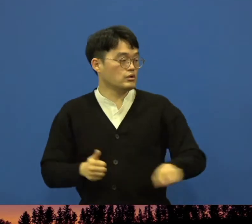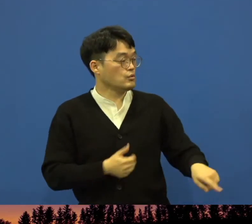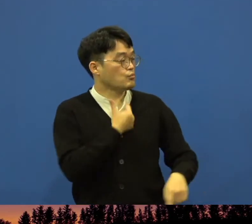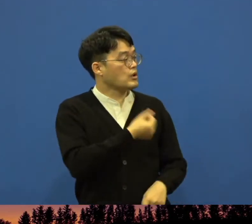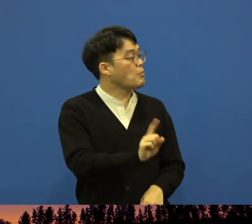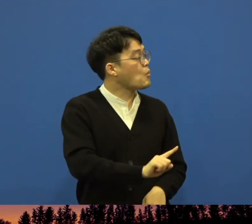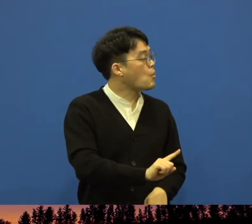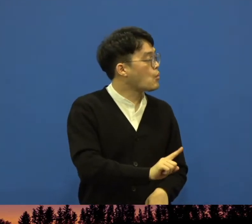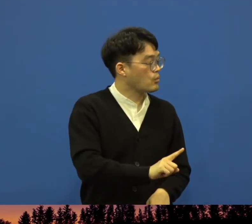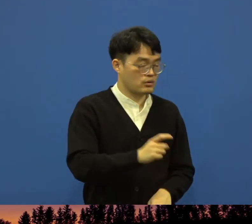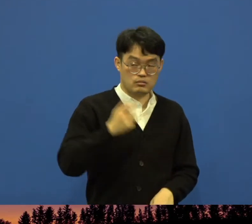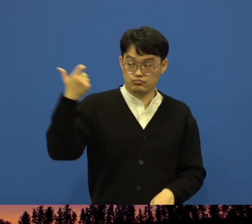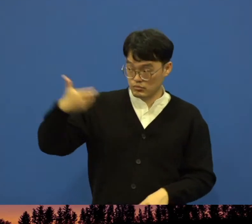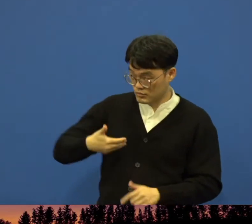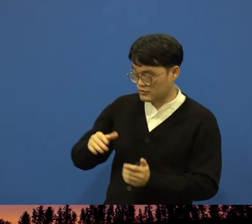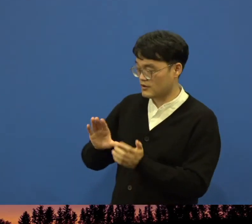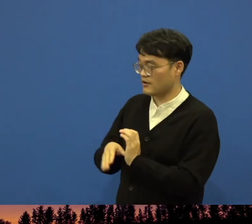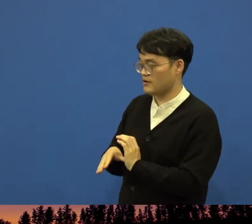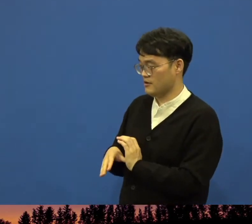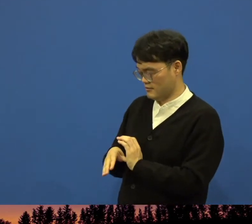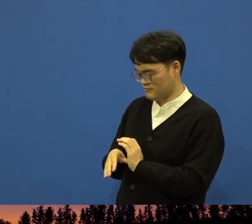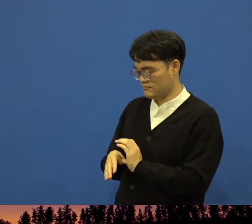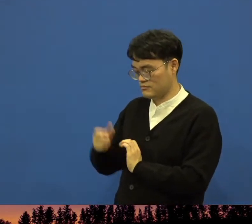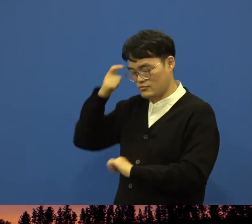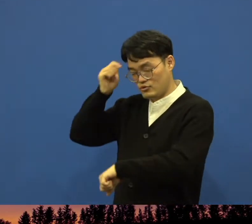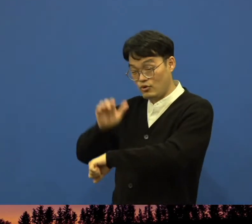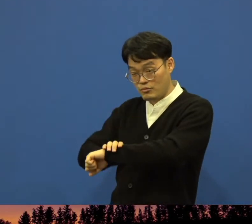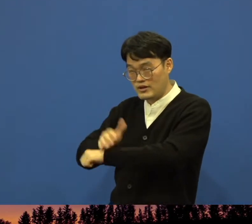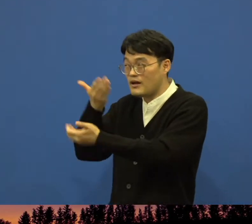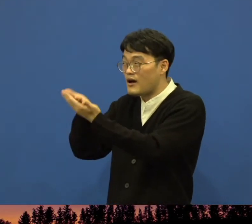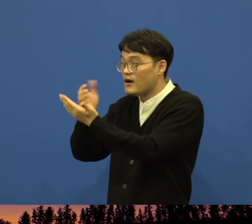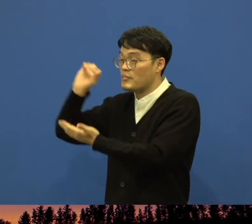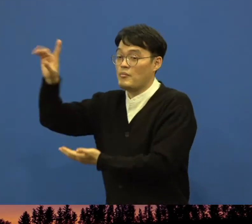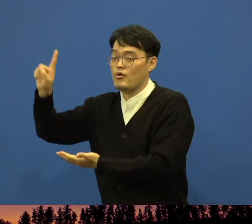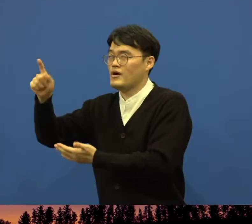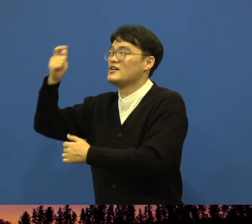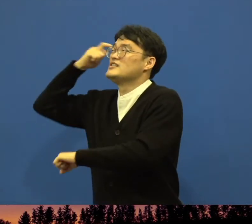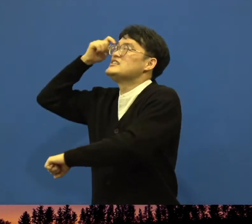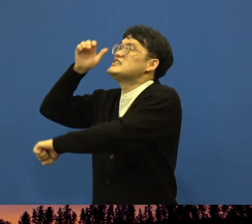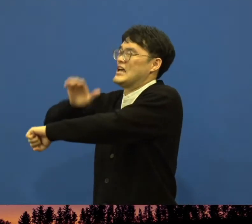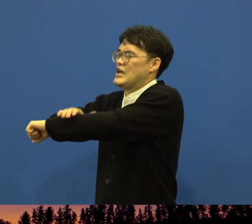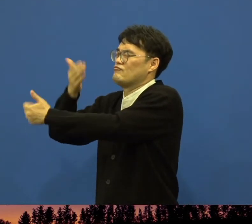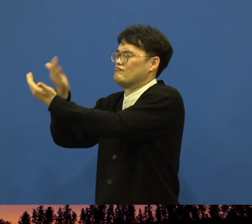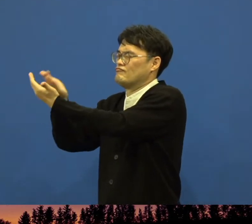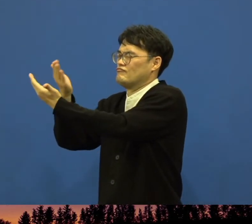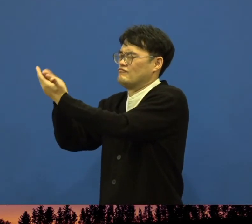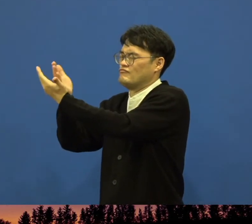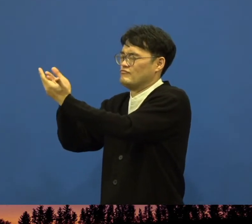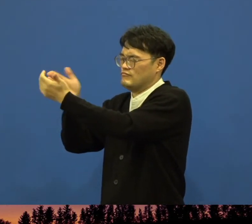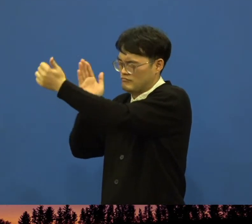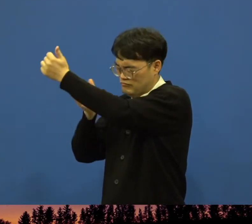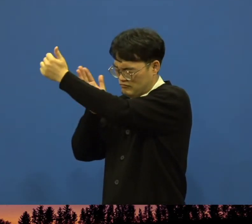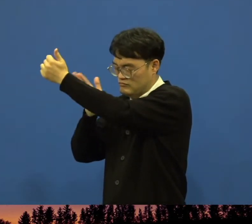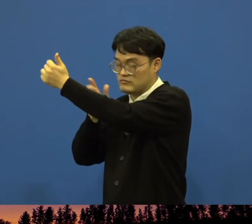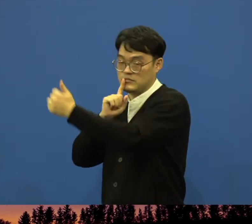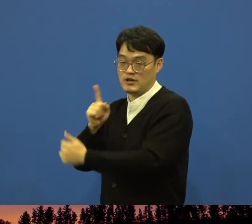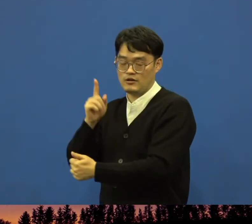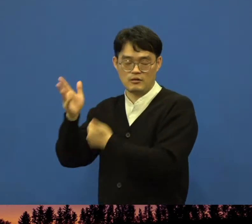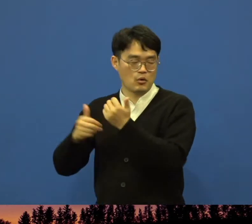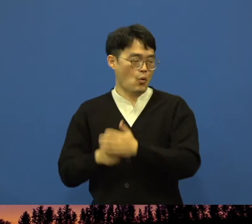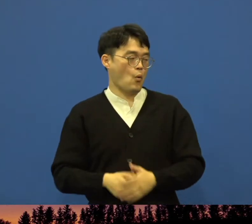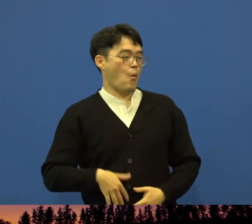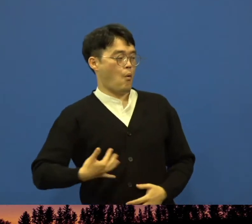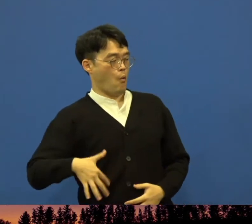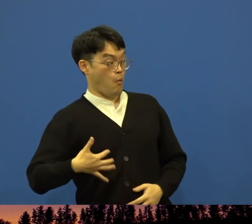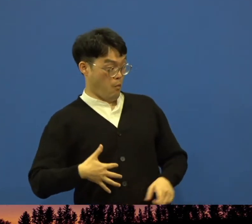이 놀라운 것은 솔로몬이 지혜를 구했어요. 지혜를. 그리고 하나님이 이제 이것을 굉장히